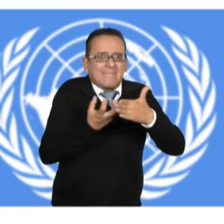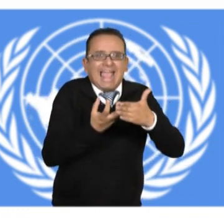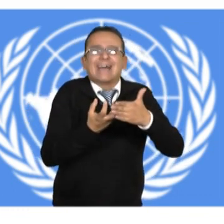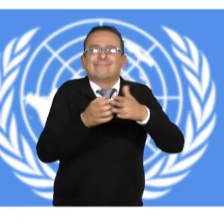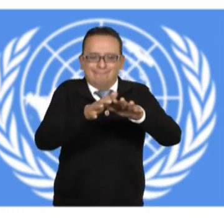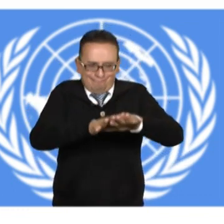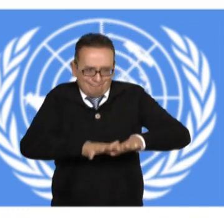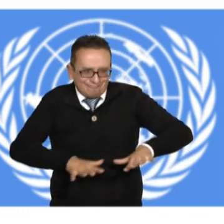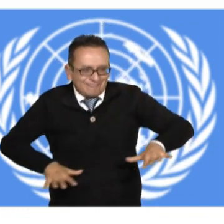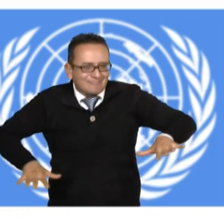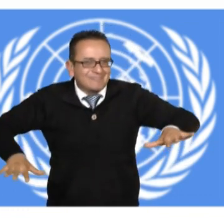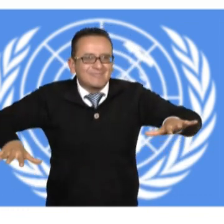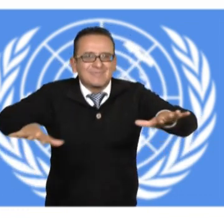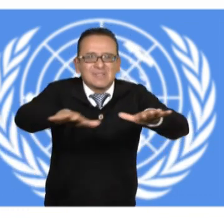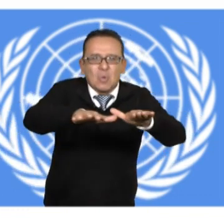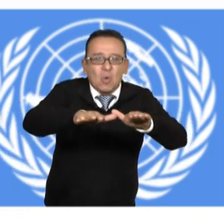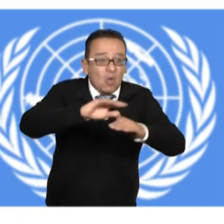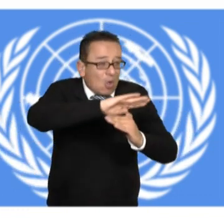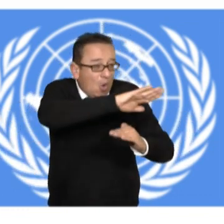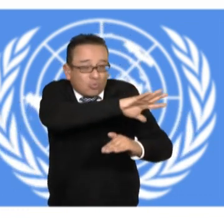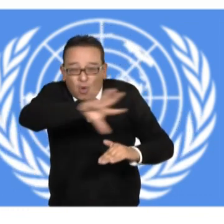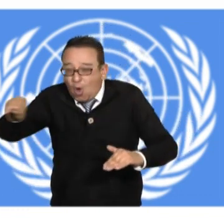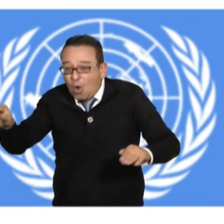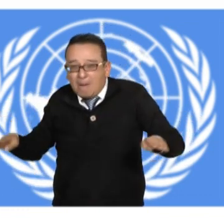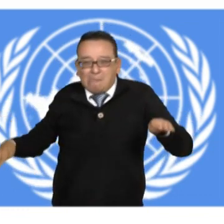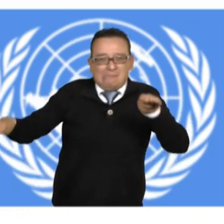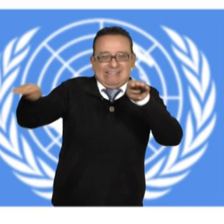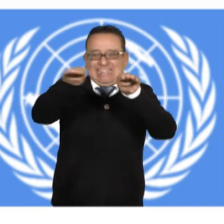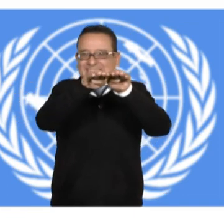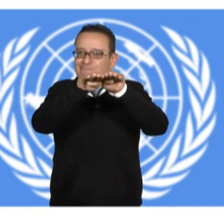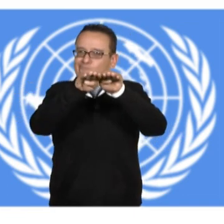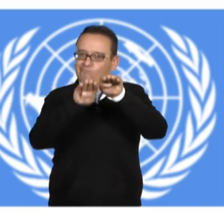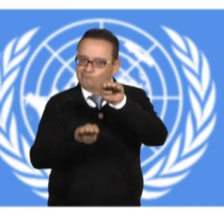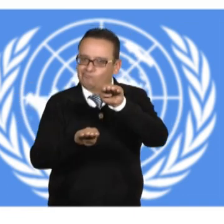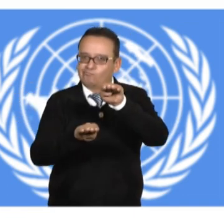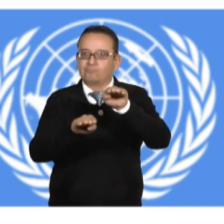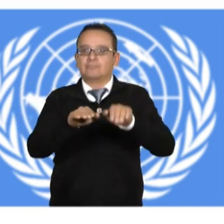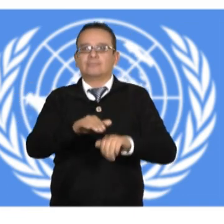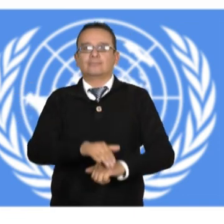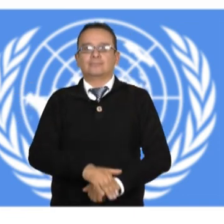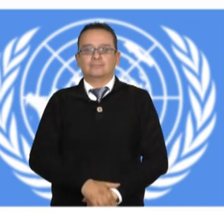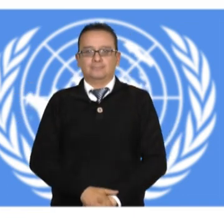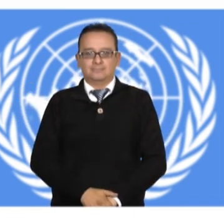en la sociedad en igualdad de condiciones con las demás.